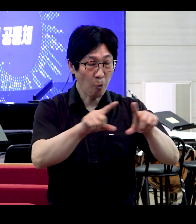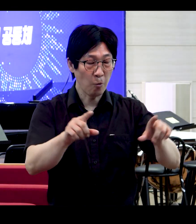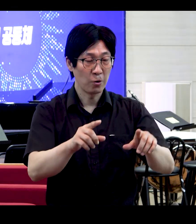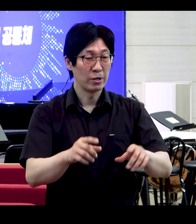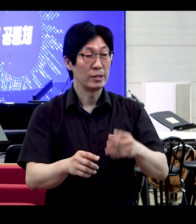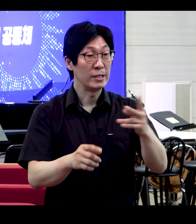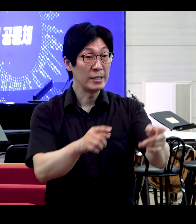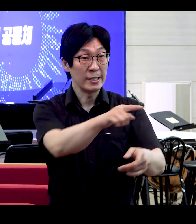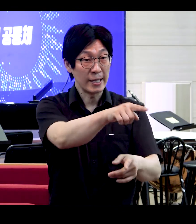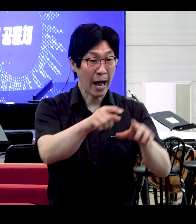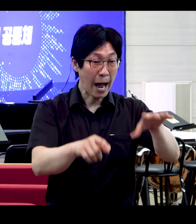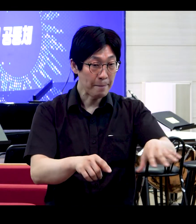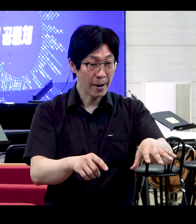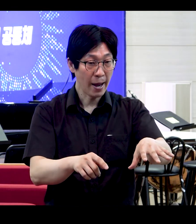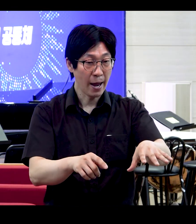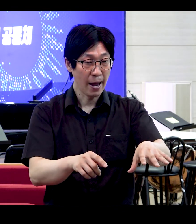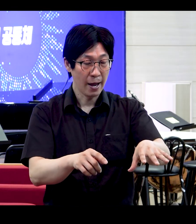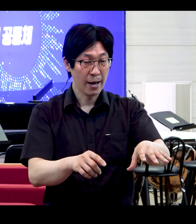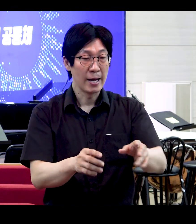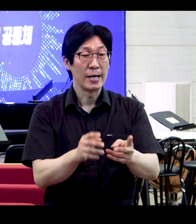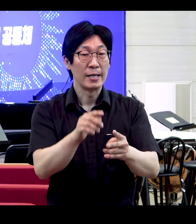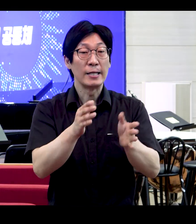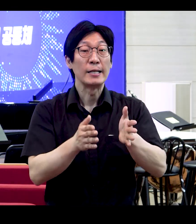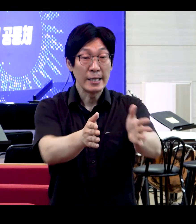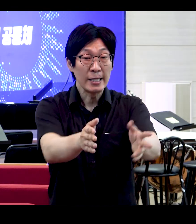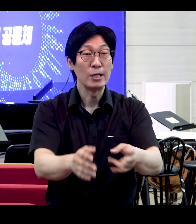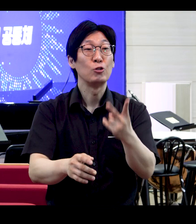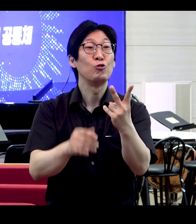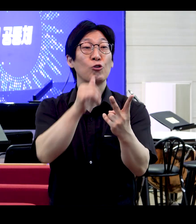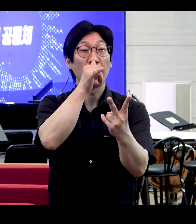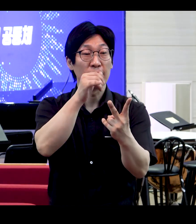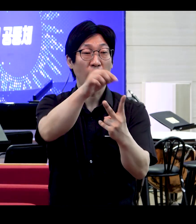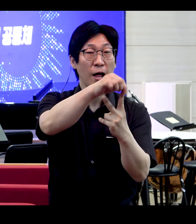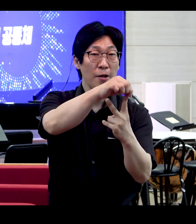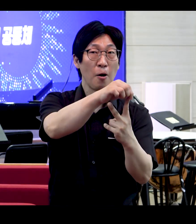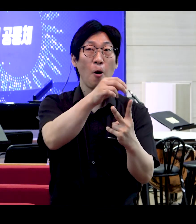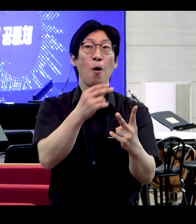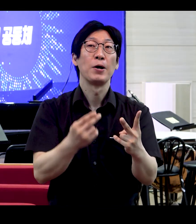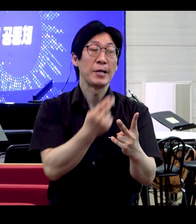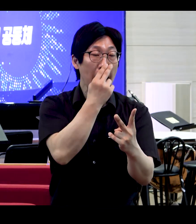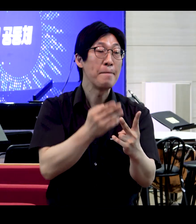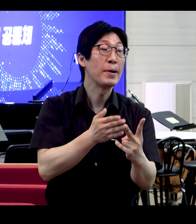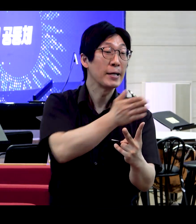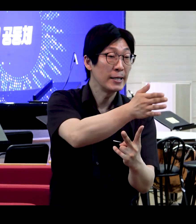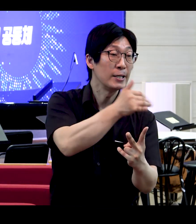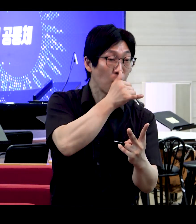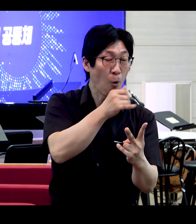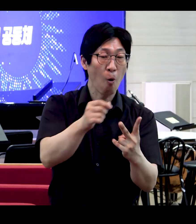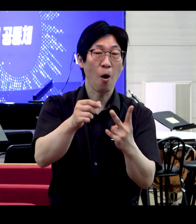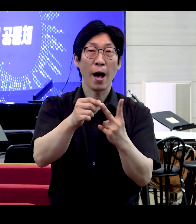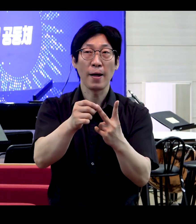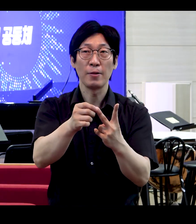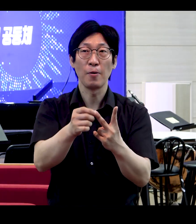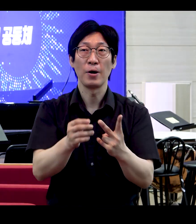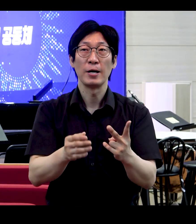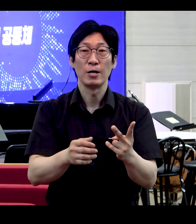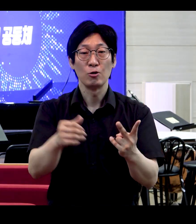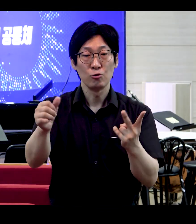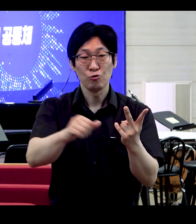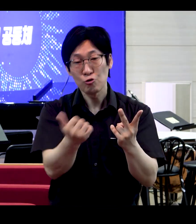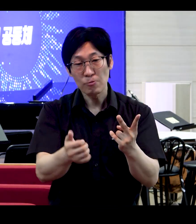뭐예요? 생명의 길이에요. 복인 생명의 길. 또 하나는 뭐예요? 사망의 길입니다.